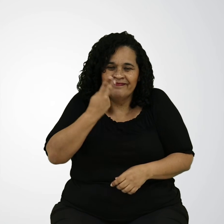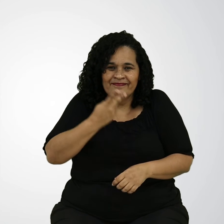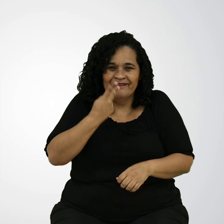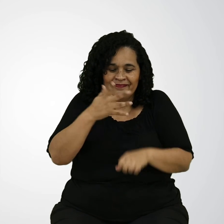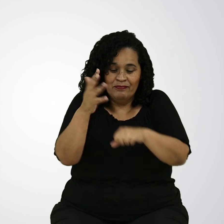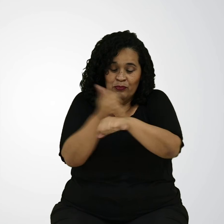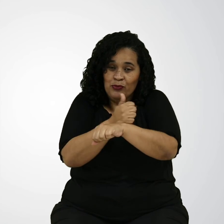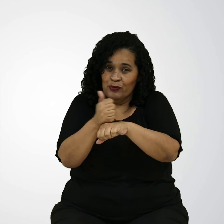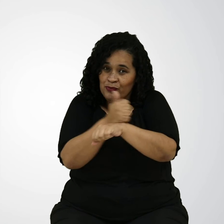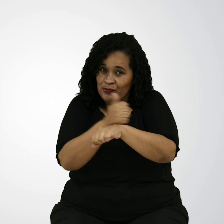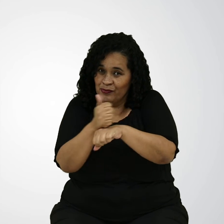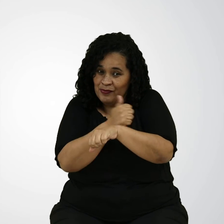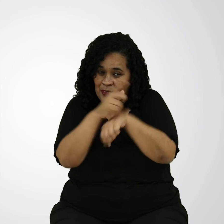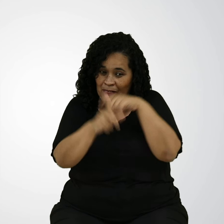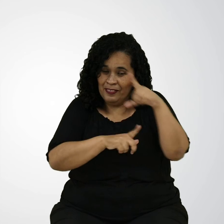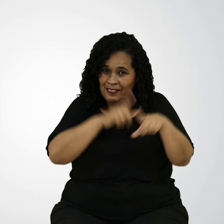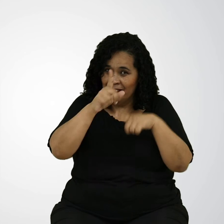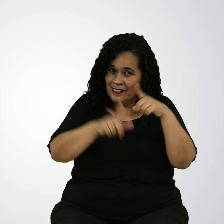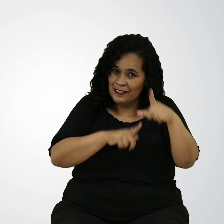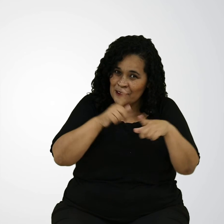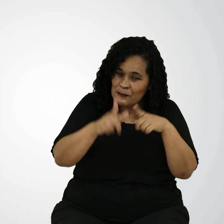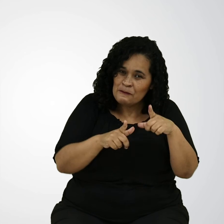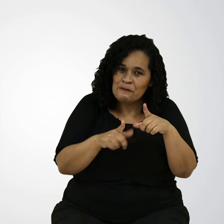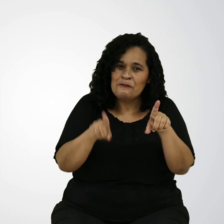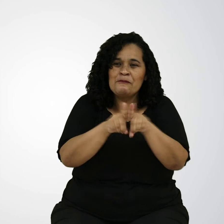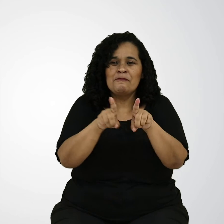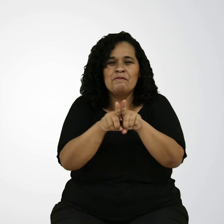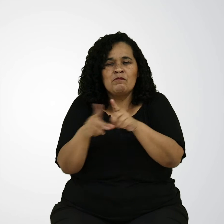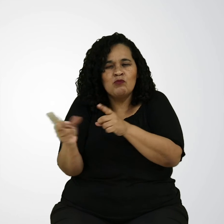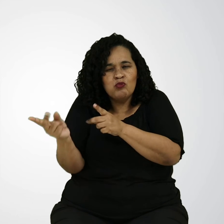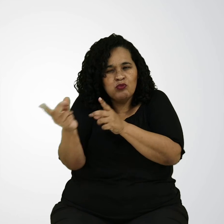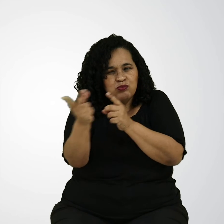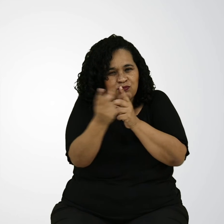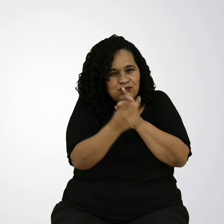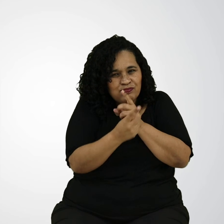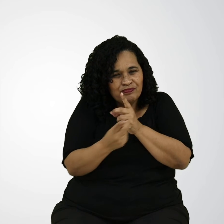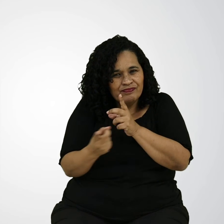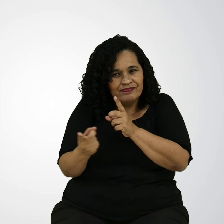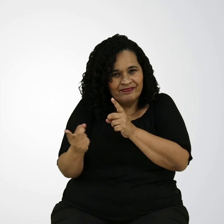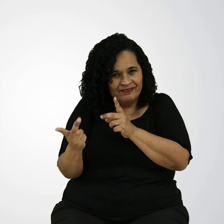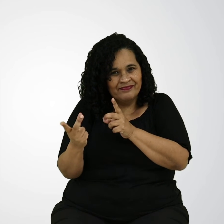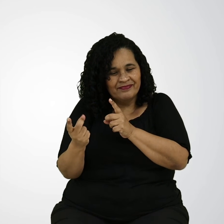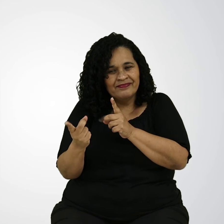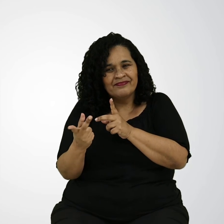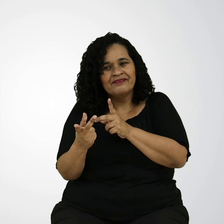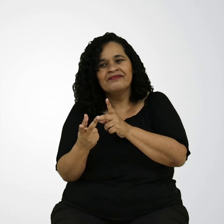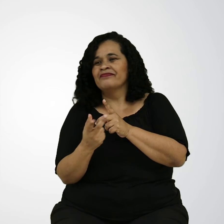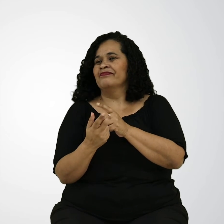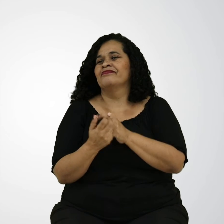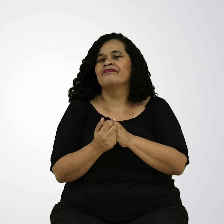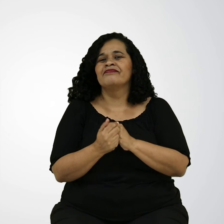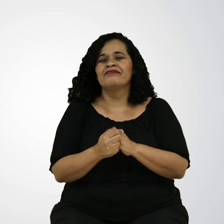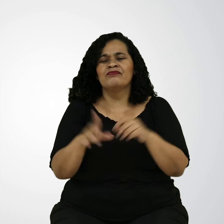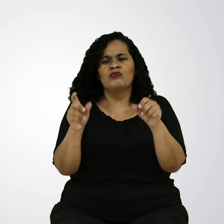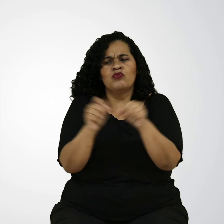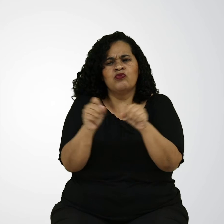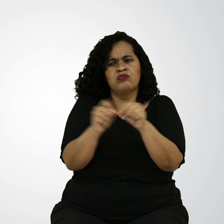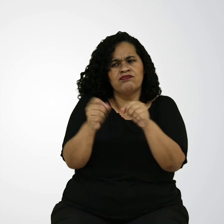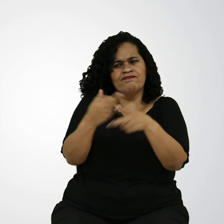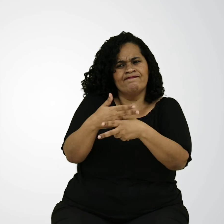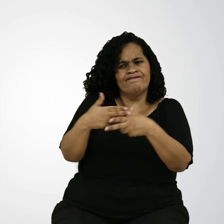ambiente de trabalho, no comércio, né, quando aquele vendedor, aquela vendedora fez alguma coisa que não